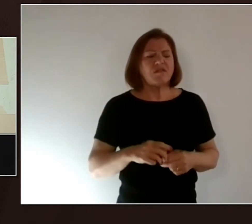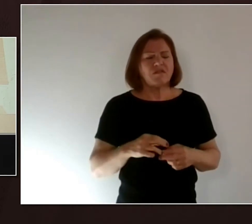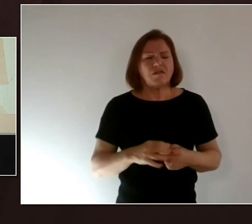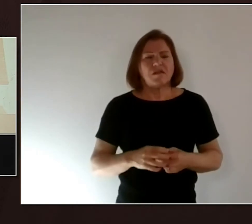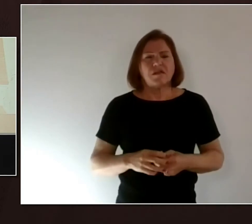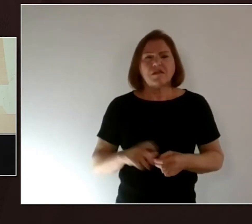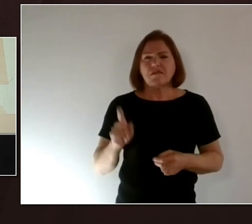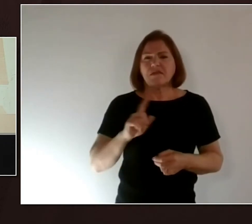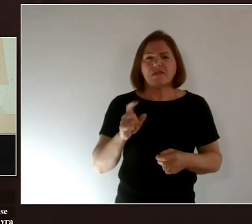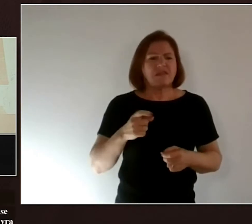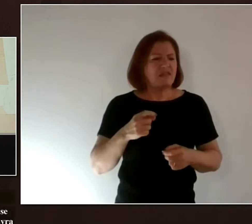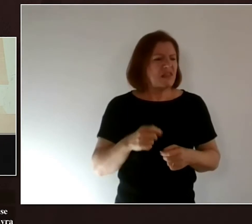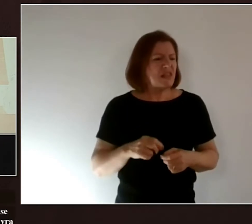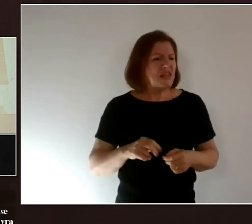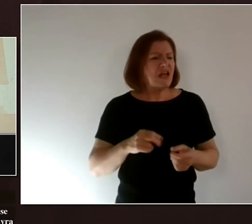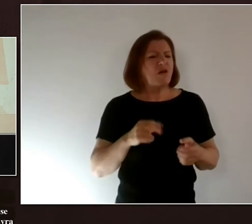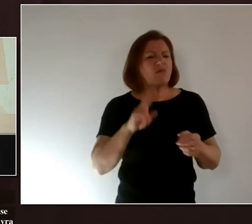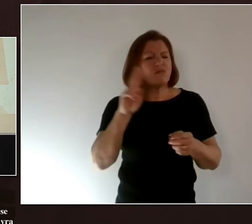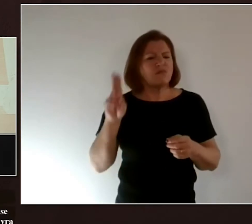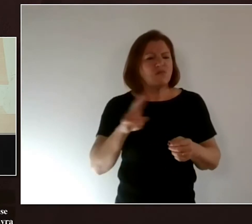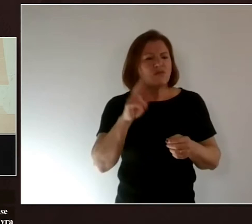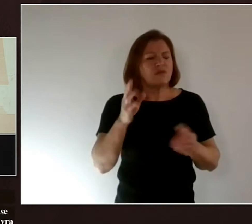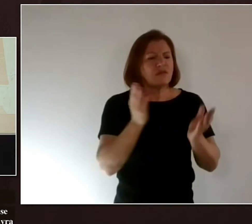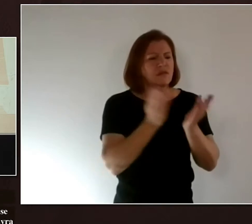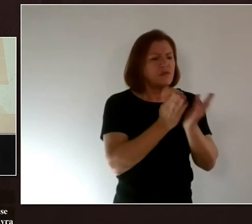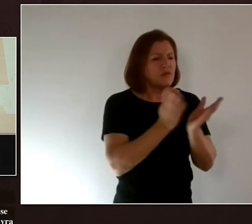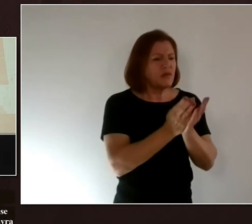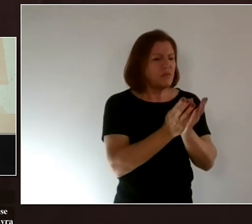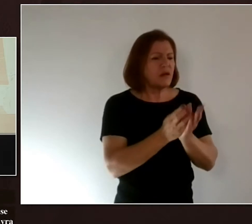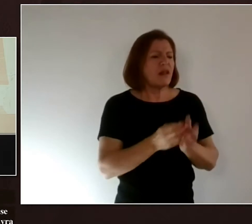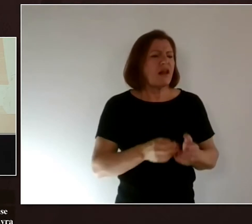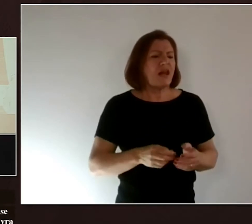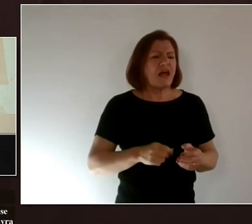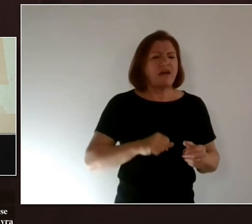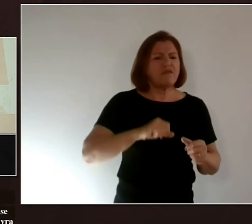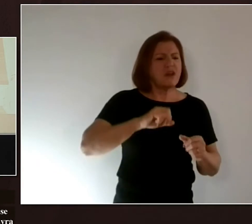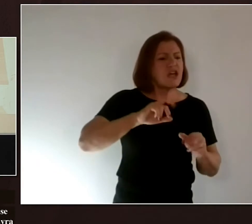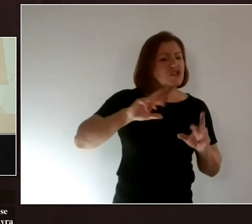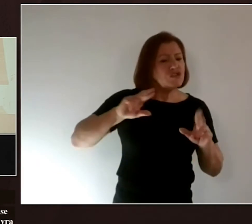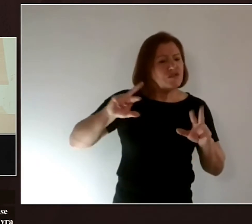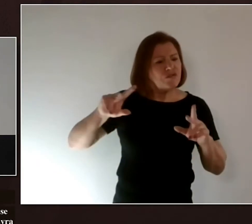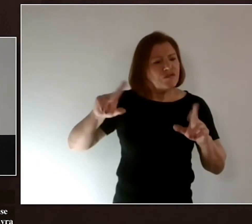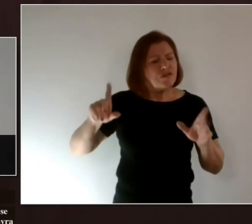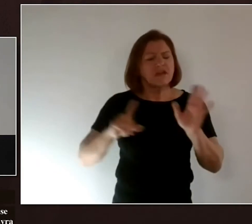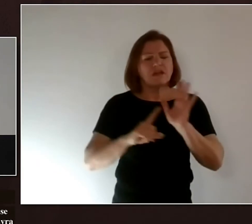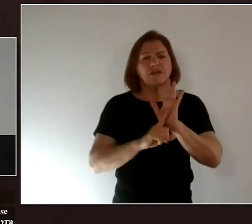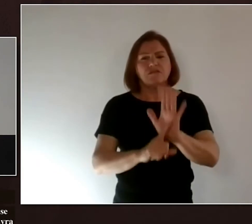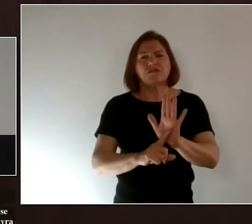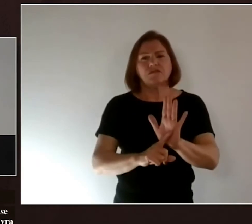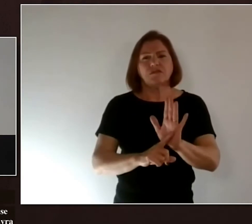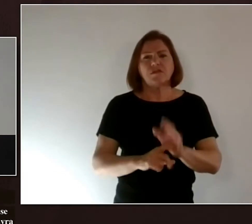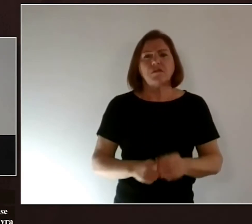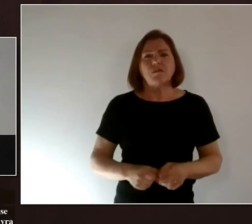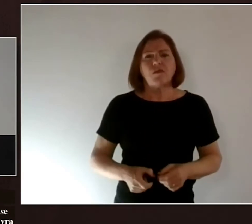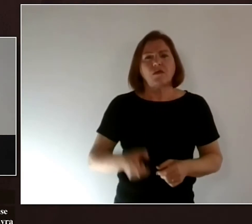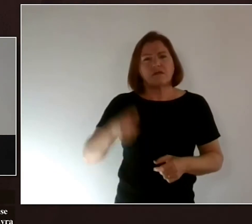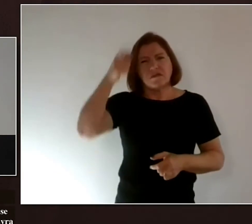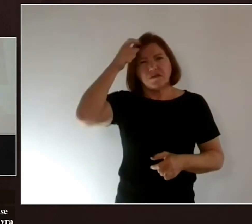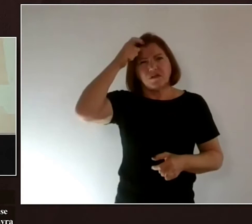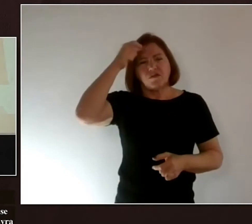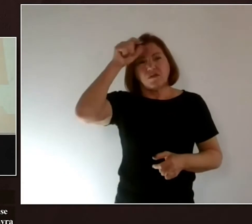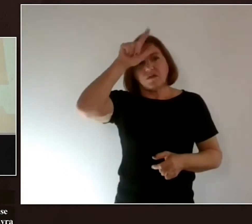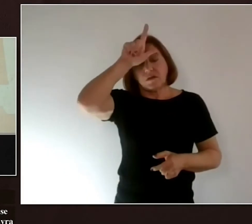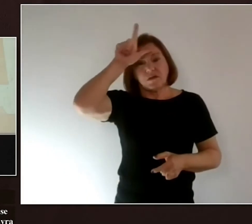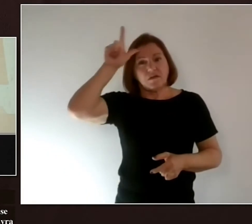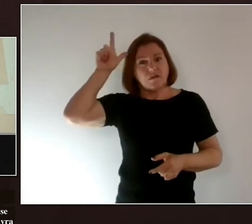adulteramos a palavra de Deus, nós nos recomendamos à consciência de todo homem, na presença de Deus, pela manifestação